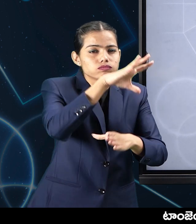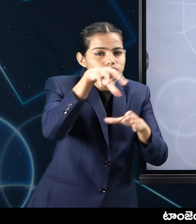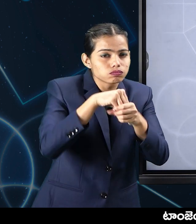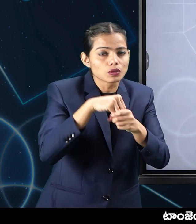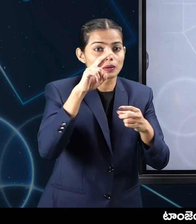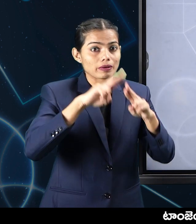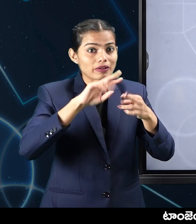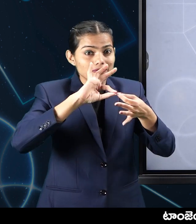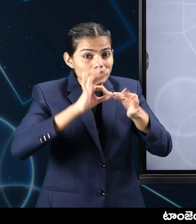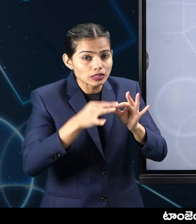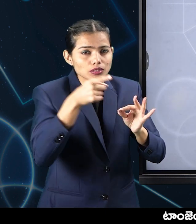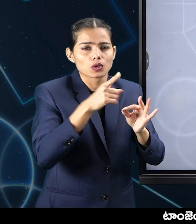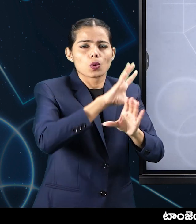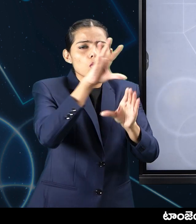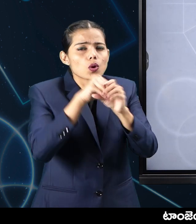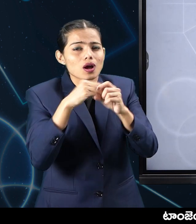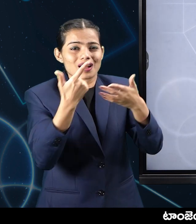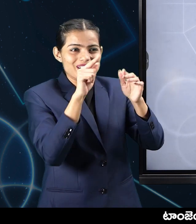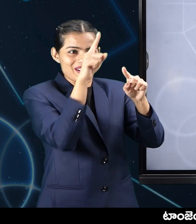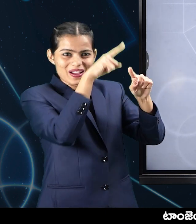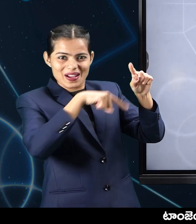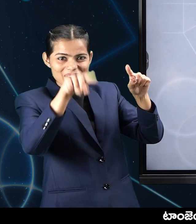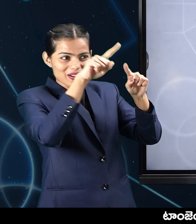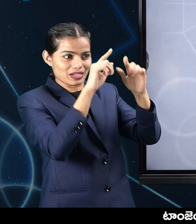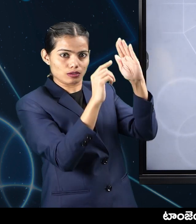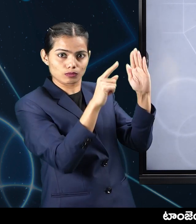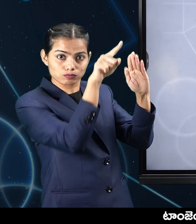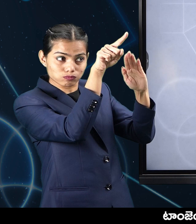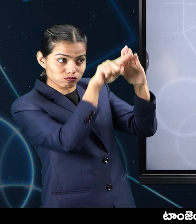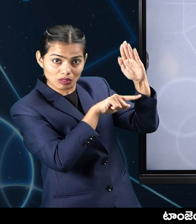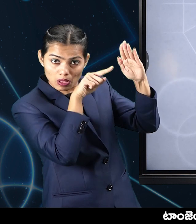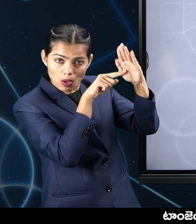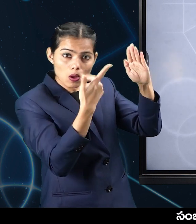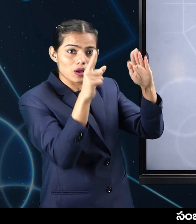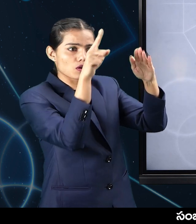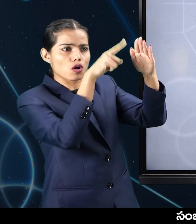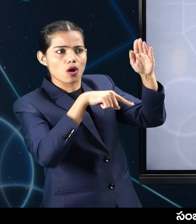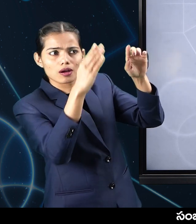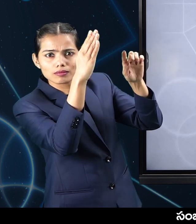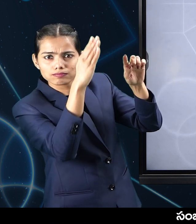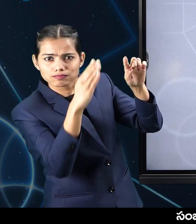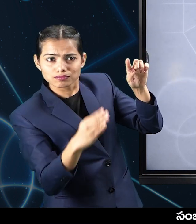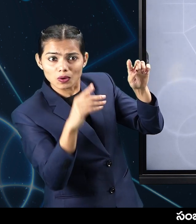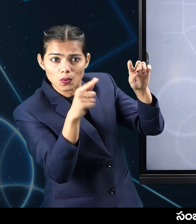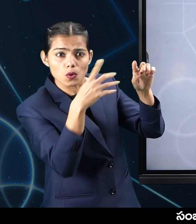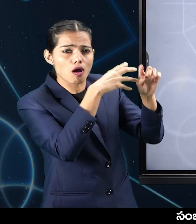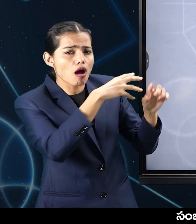టాంజెంట్లు, సెకెంట్లు మరియు తీగల పొడవులకు సంబంధించిన సిద్ధాంతాలను వర్తింపజేయండి.